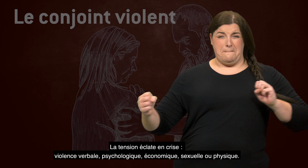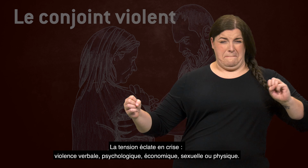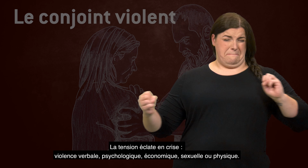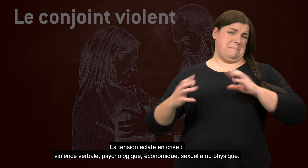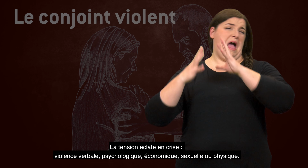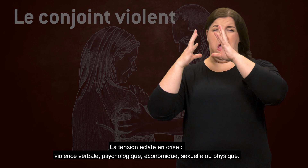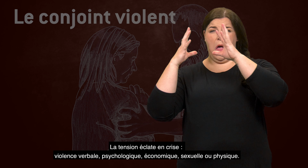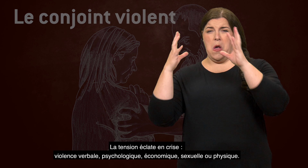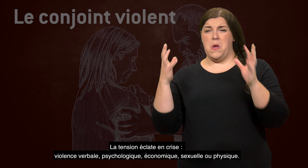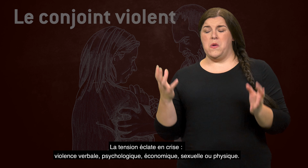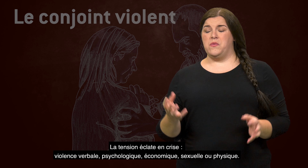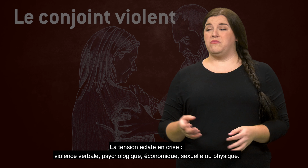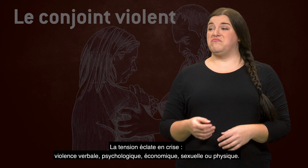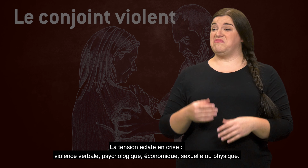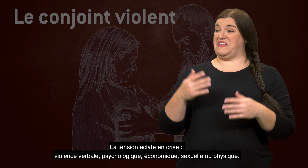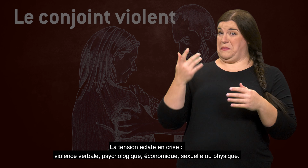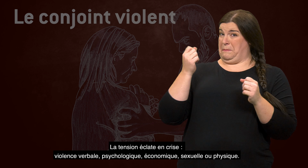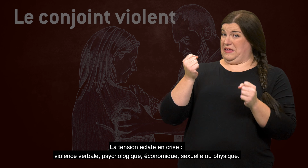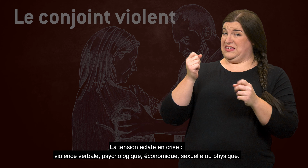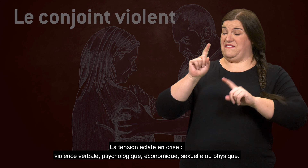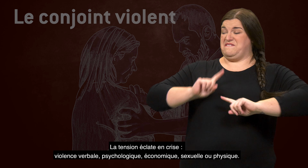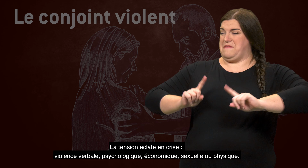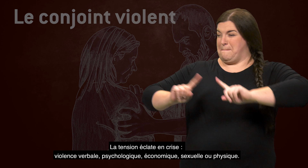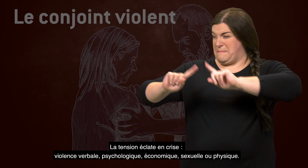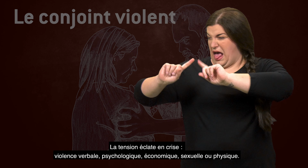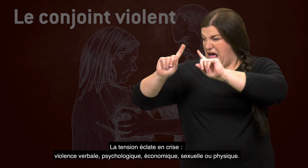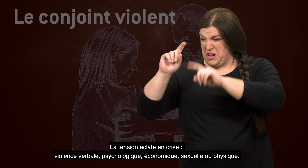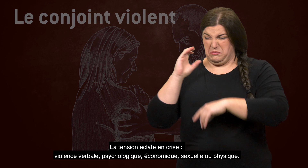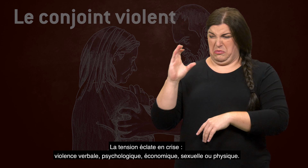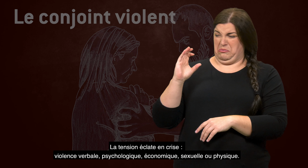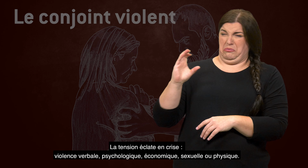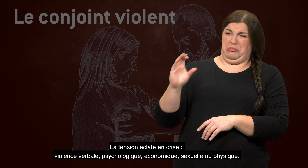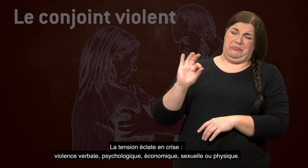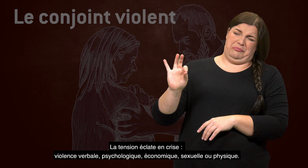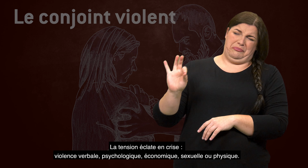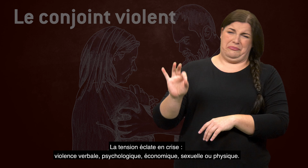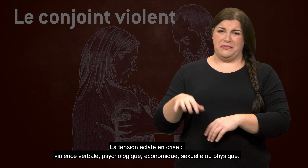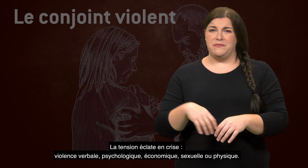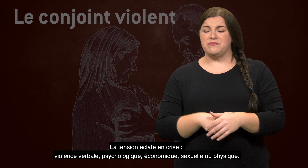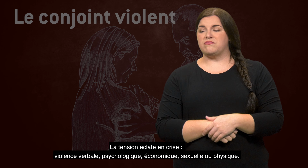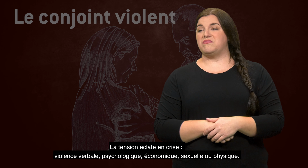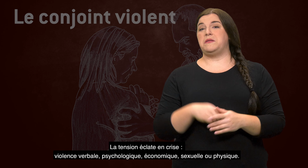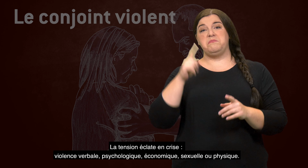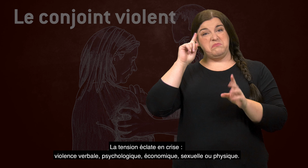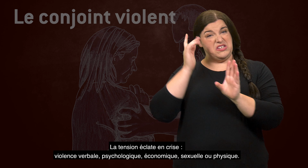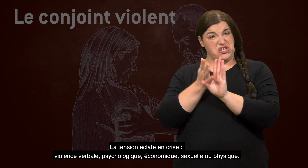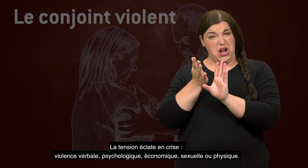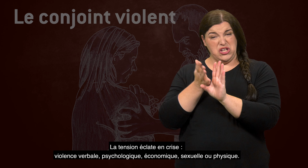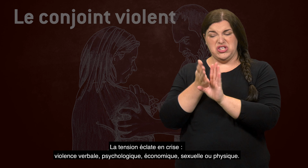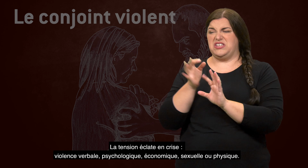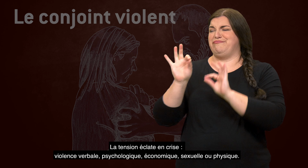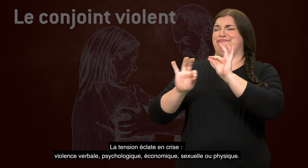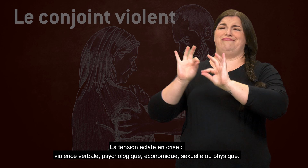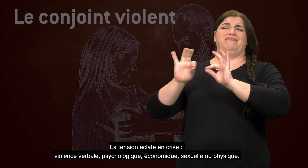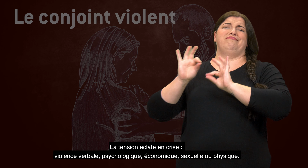La tension éclate en crise. Violence verbale, psychologique, économique, sexuelle ou physique.